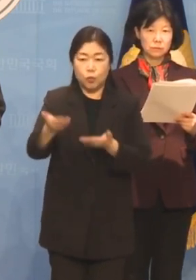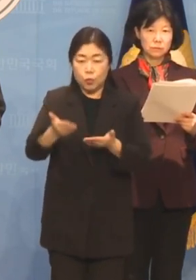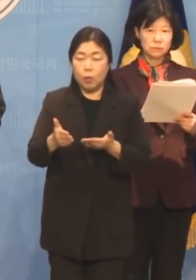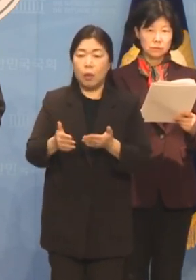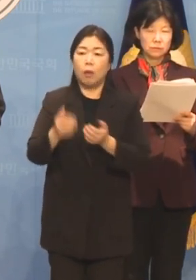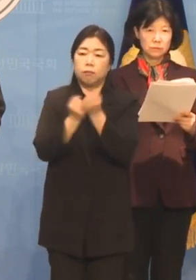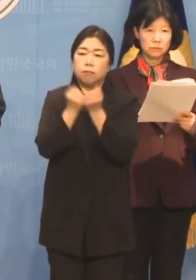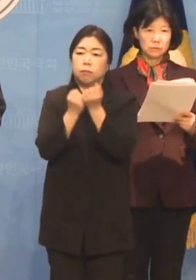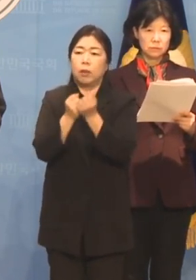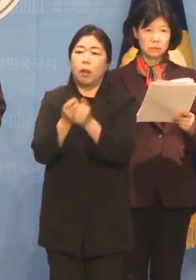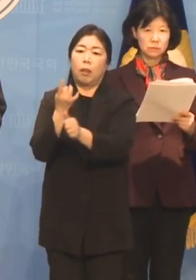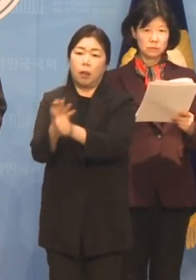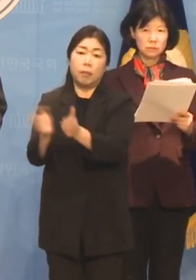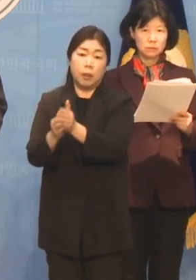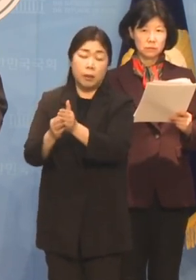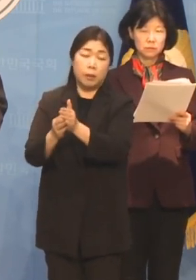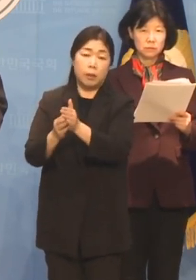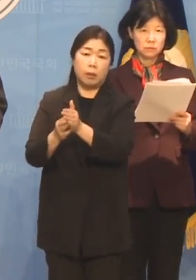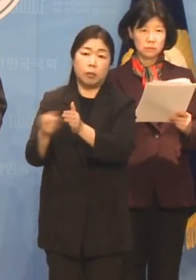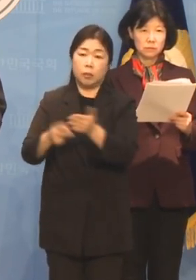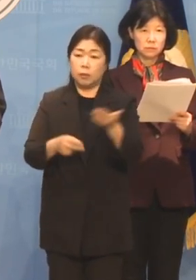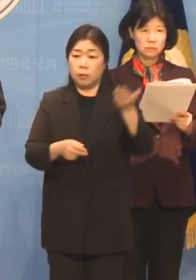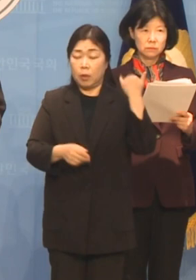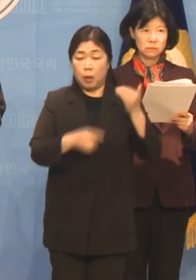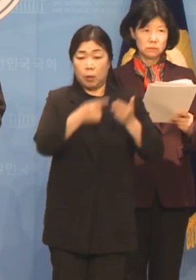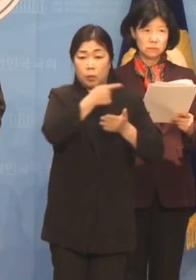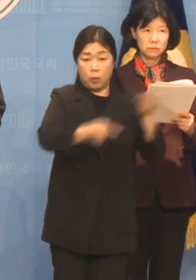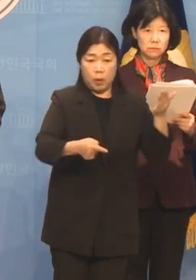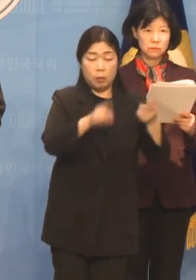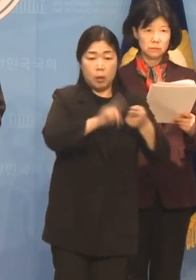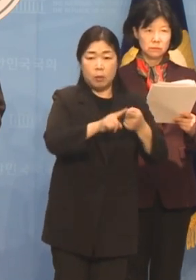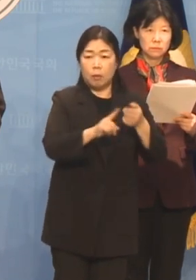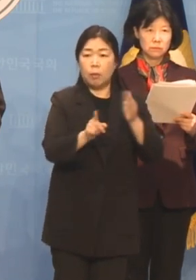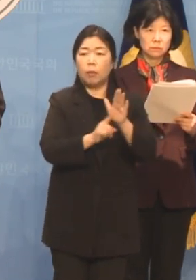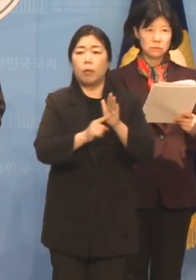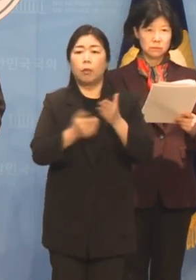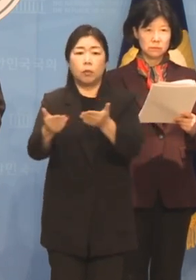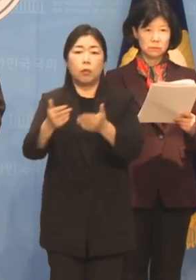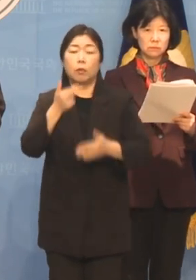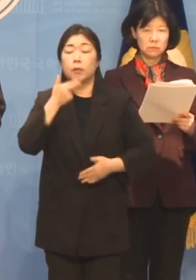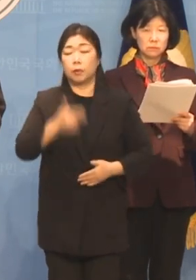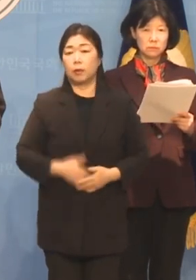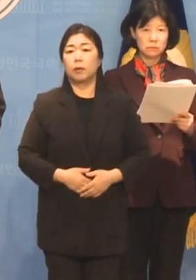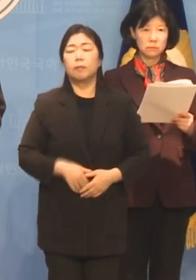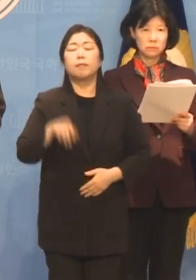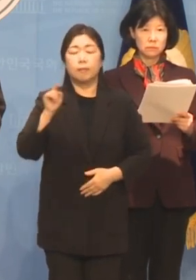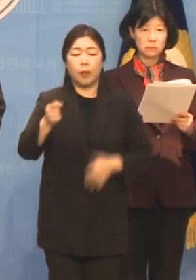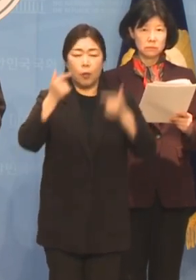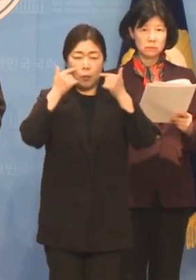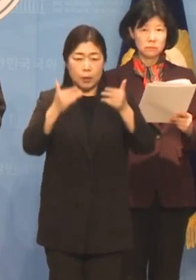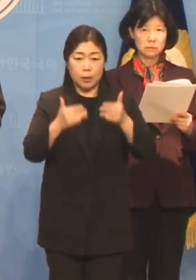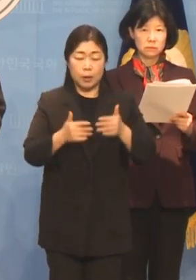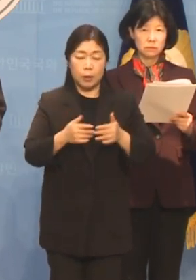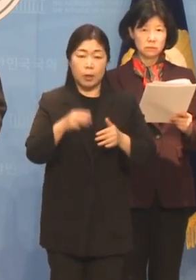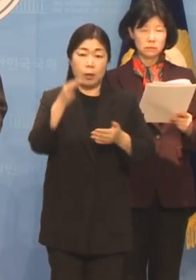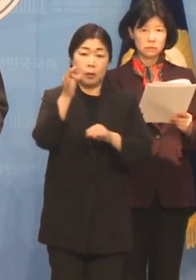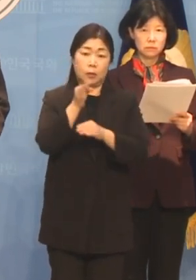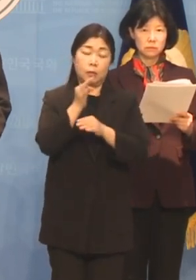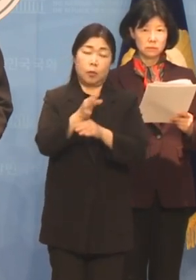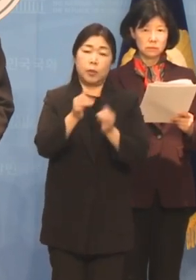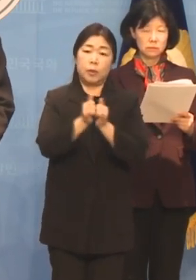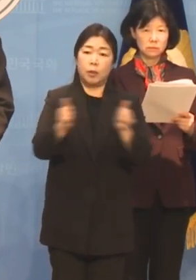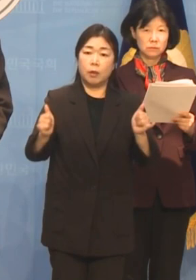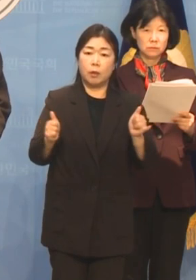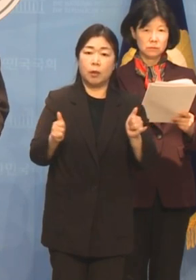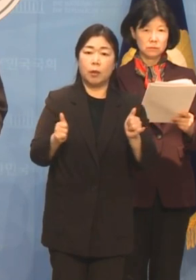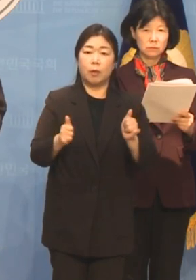기만했습니다. 또한 과거의 손실 사례나 녹인 사례를 알리지 않았습니다. 이러한 행위는 금융소비자 보호법 20조를 위반한